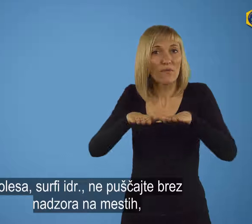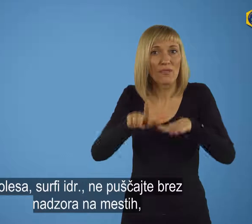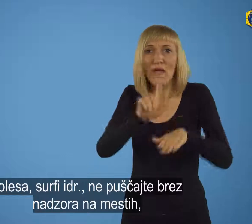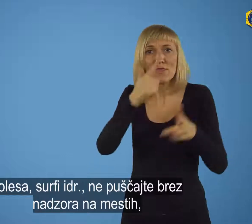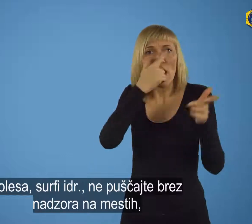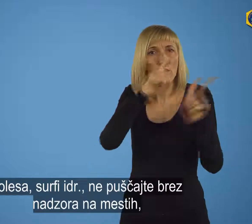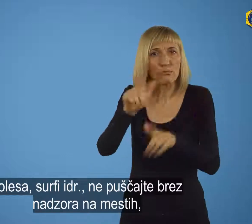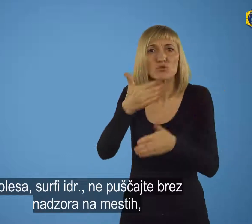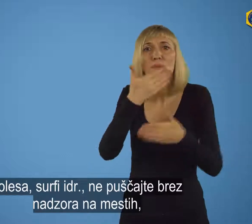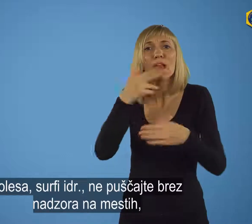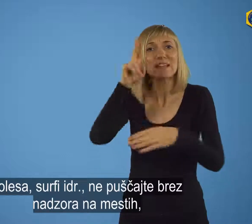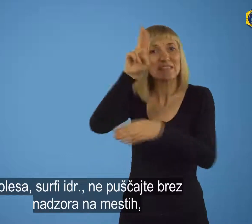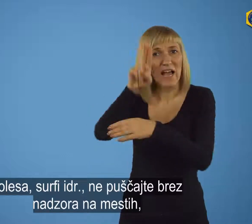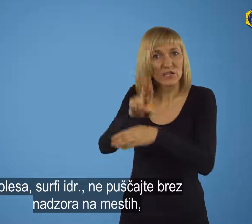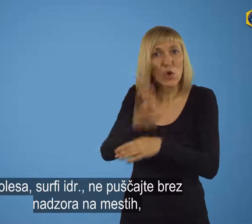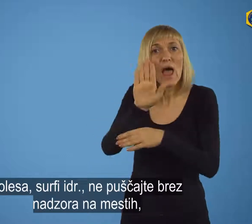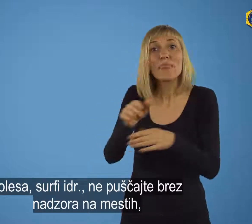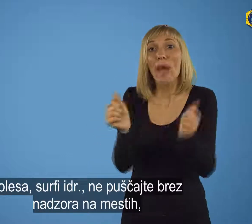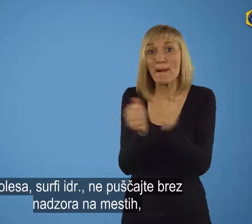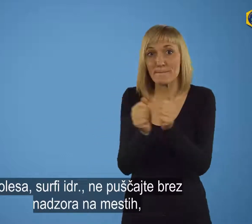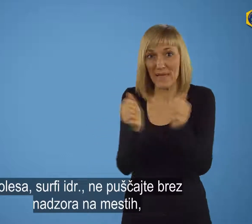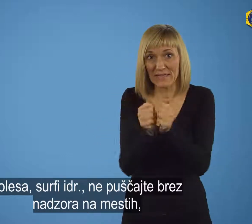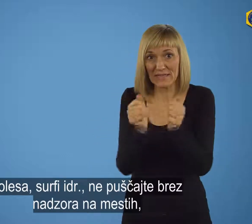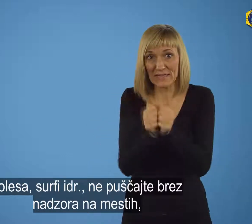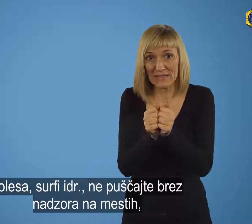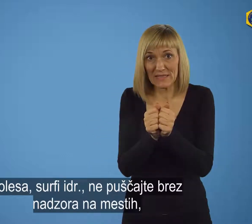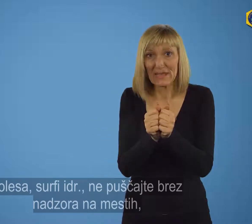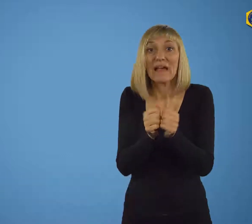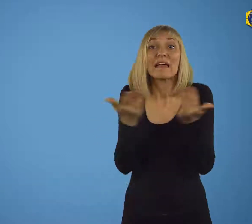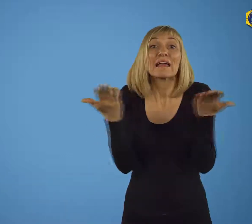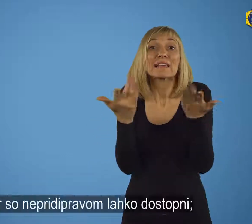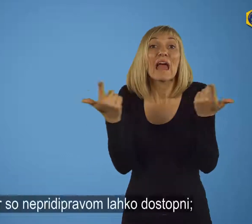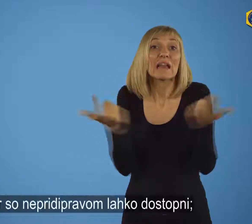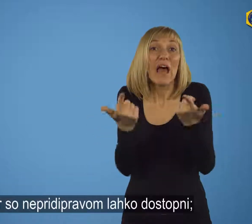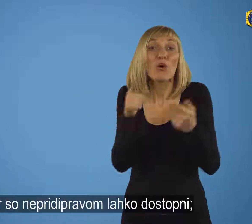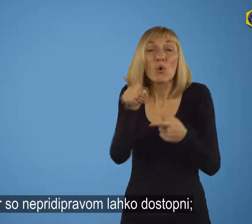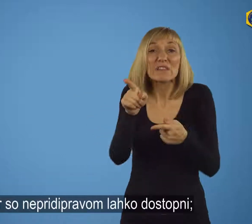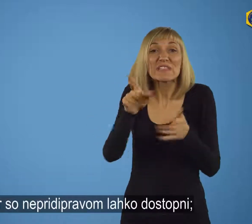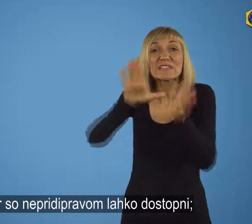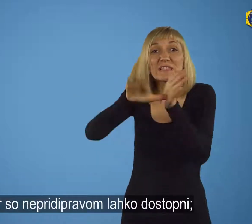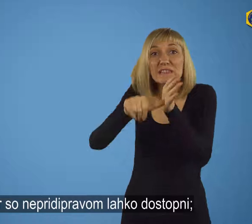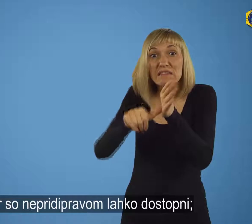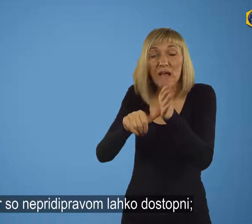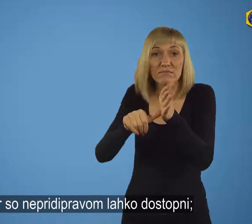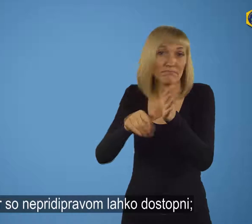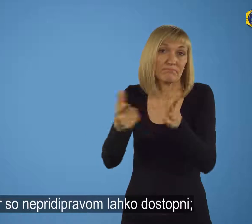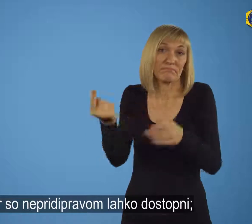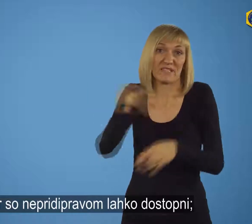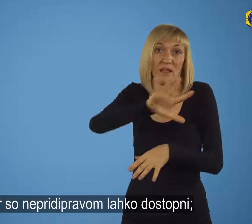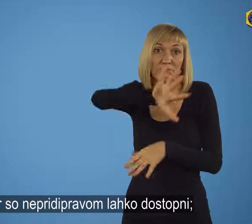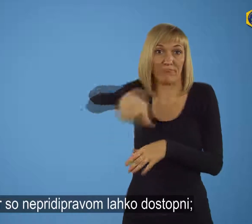drugo, ne puščajte brez nadzora na mestih, kjer so nepridipravom lahko dostopni.